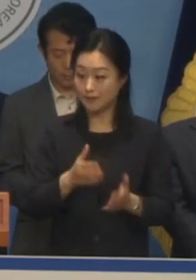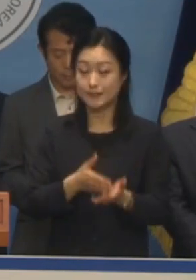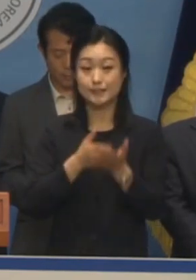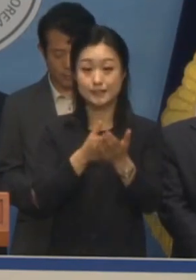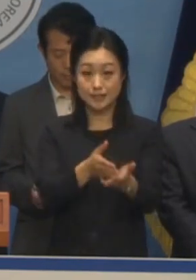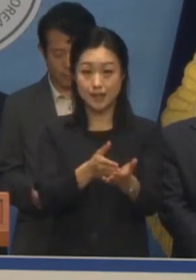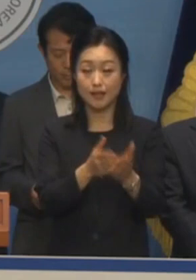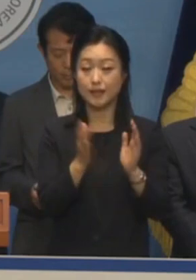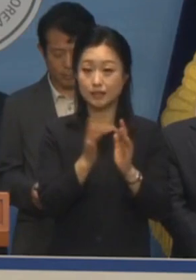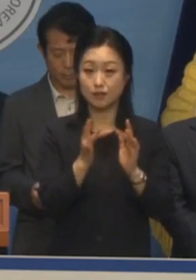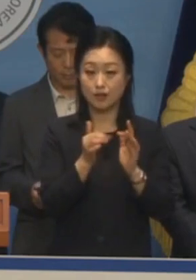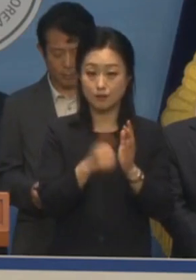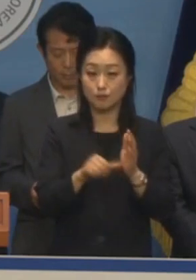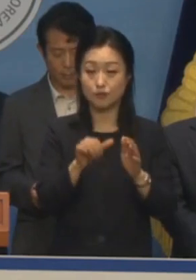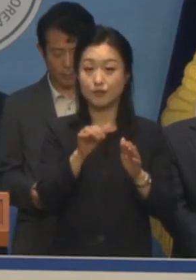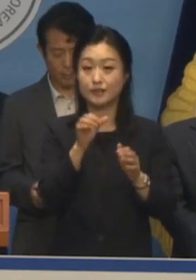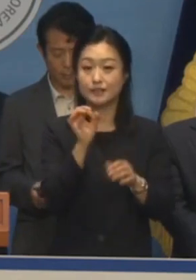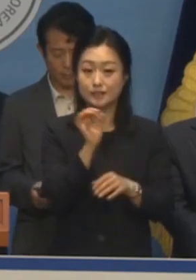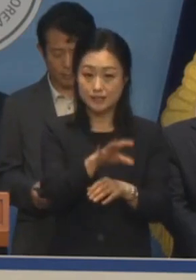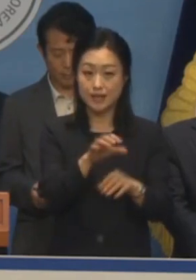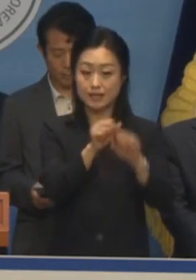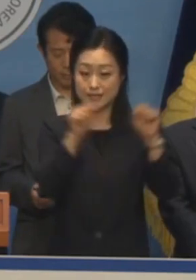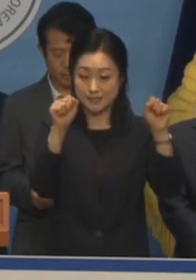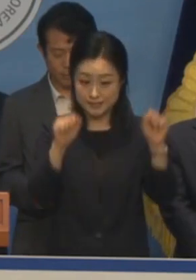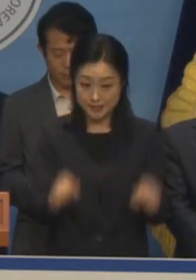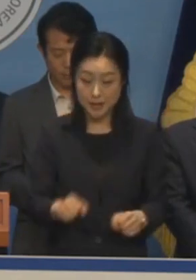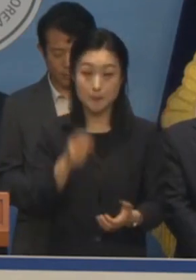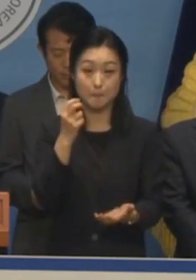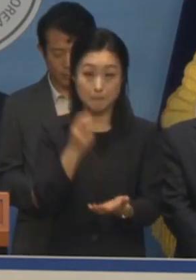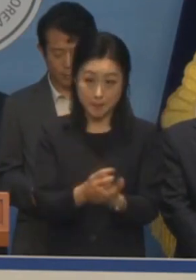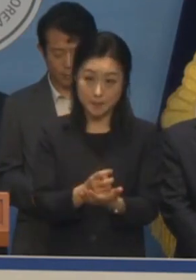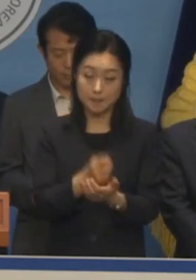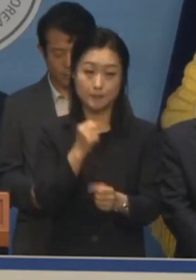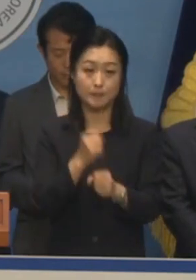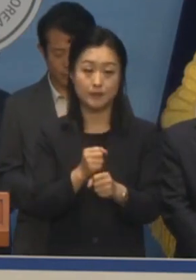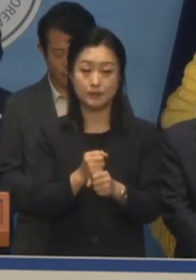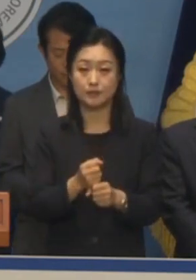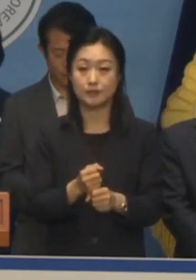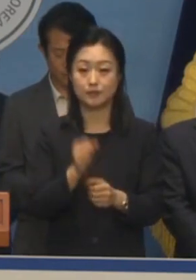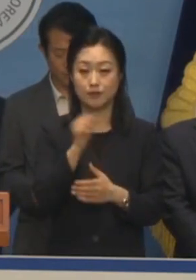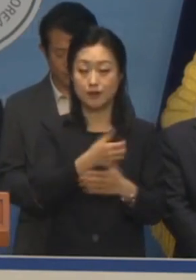제안한 온플법 8월 통과에 화답해 주기를 강력히 촉구합니다.